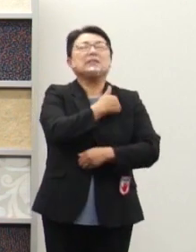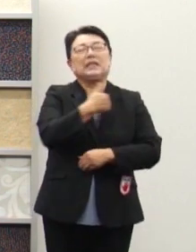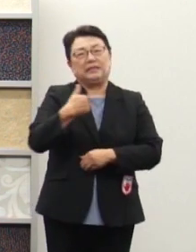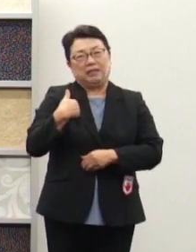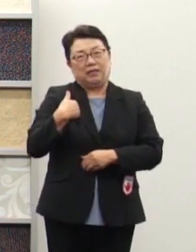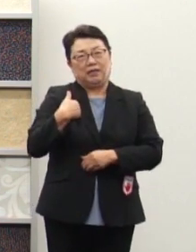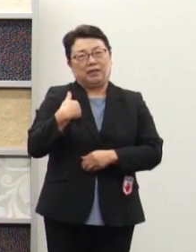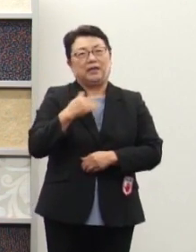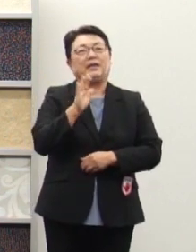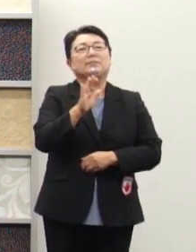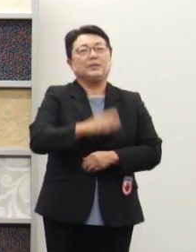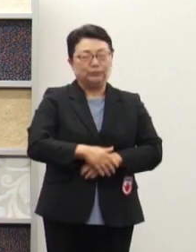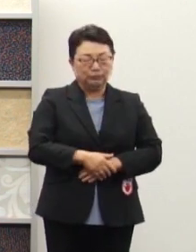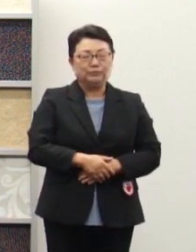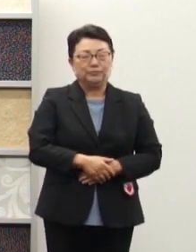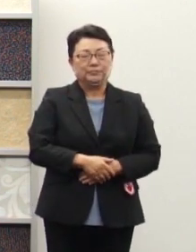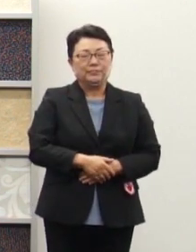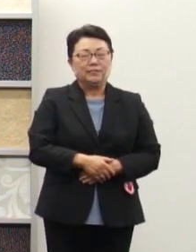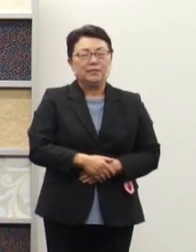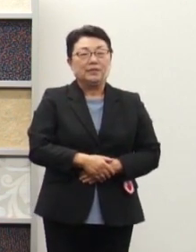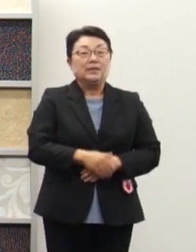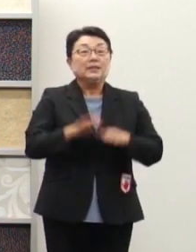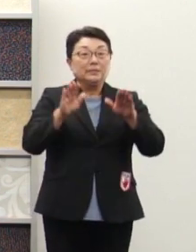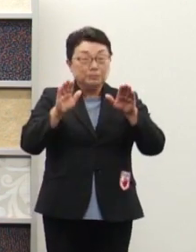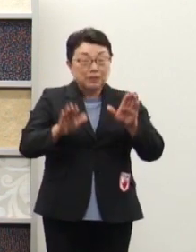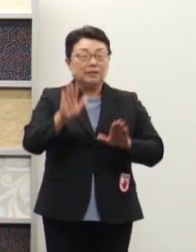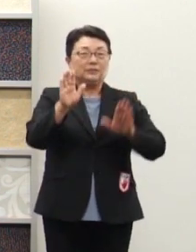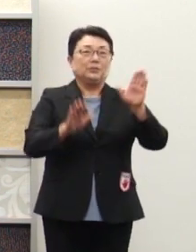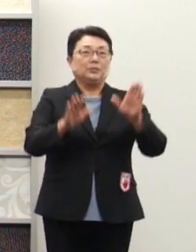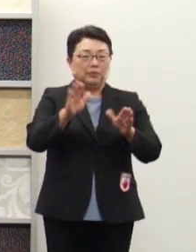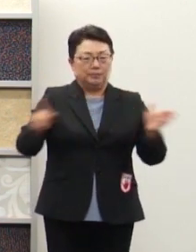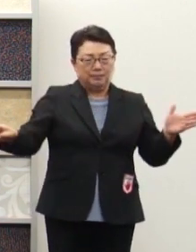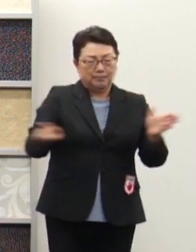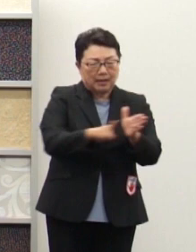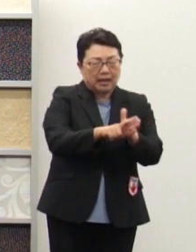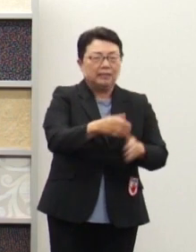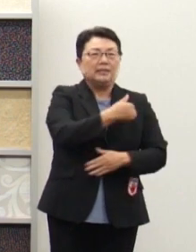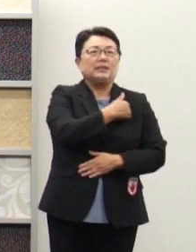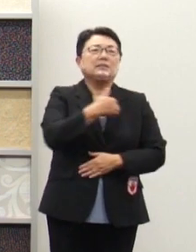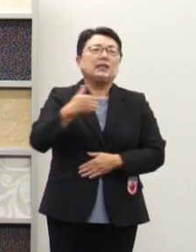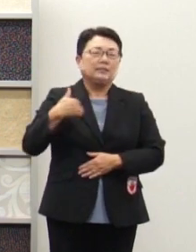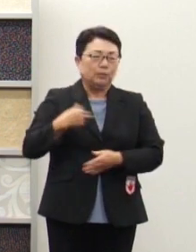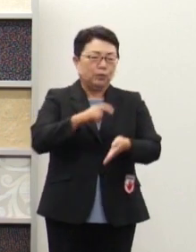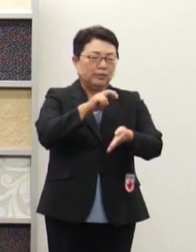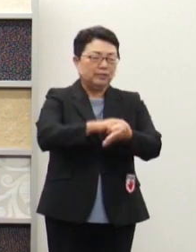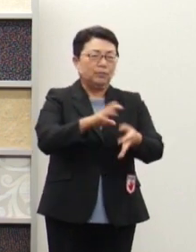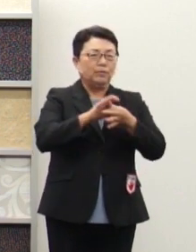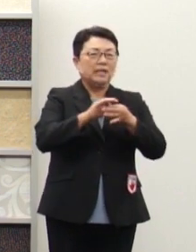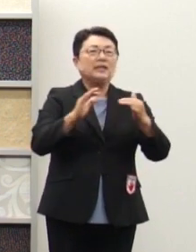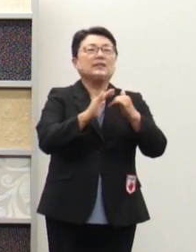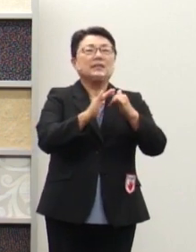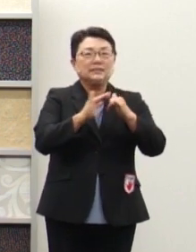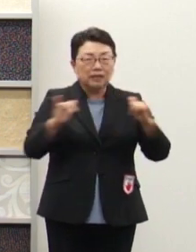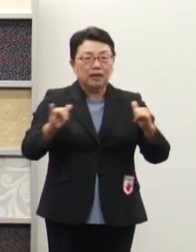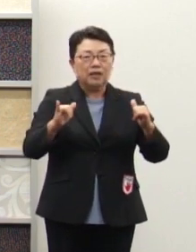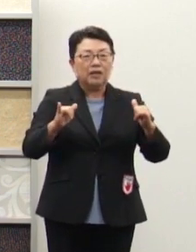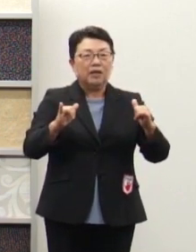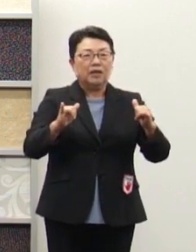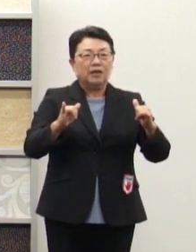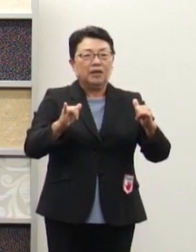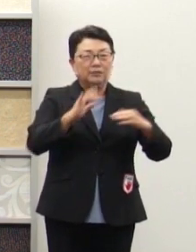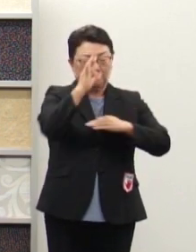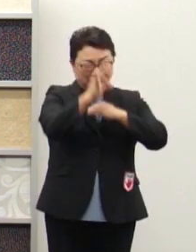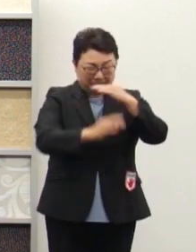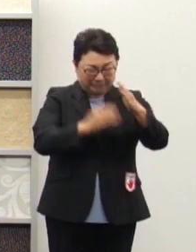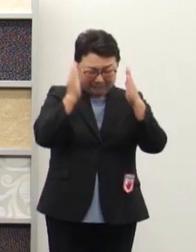こう認識をしております。このような状況に至ることができましたのも、医療従事者の皆様の昼